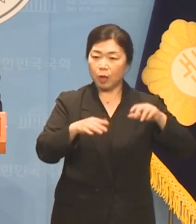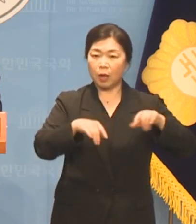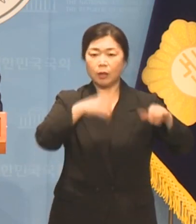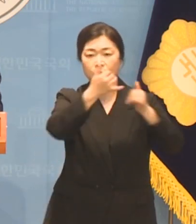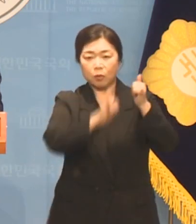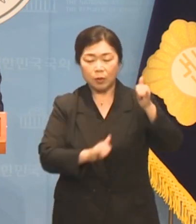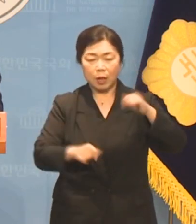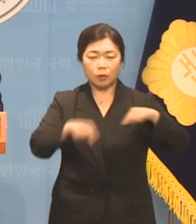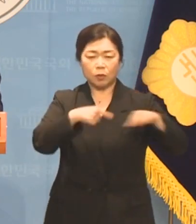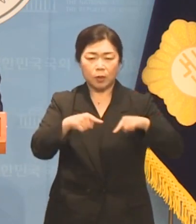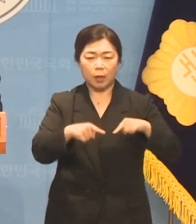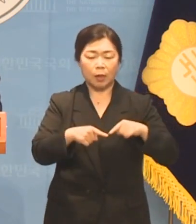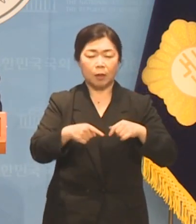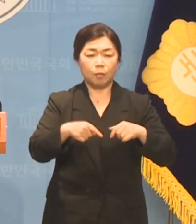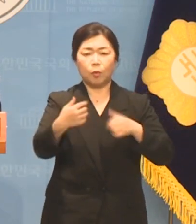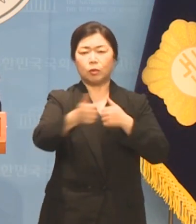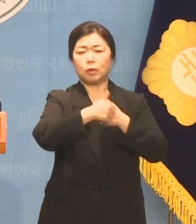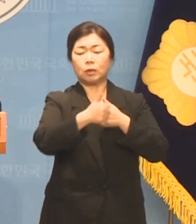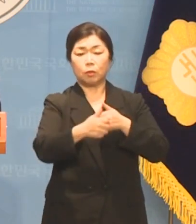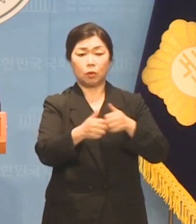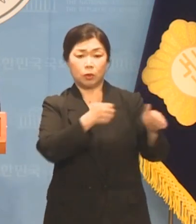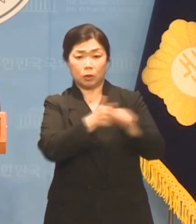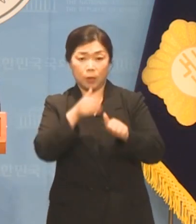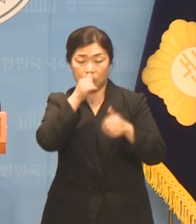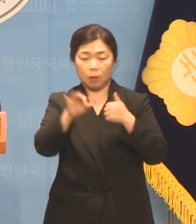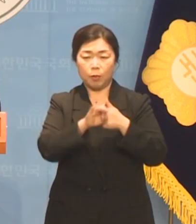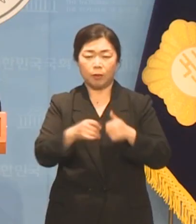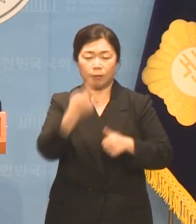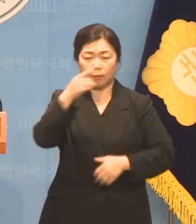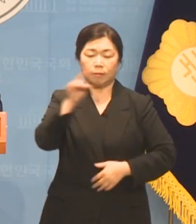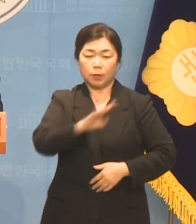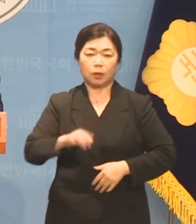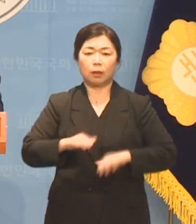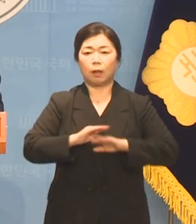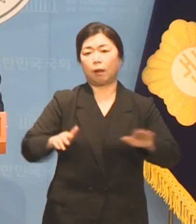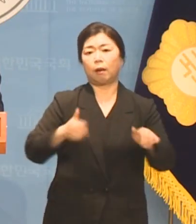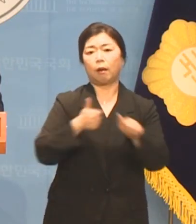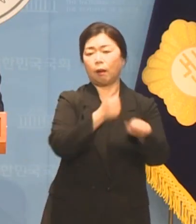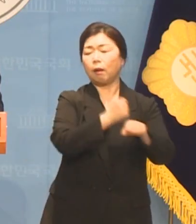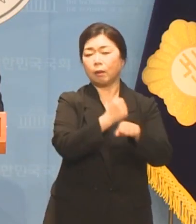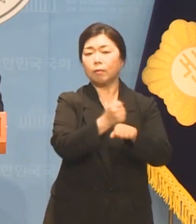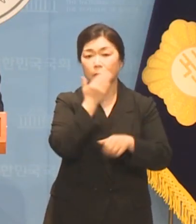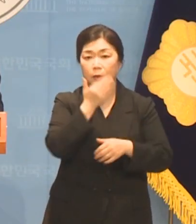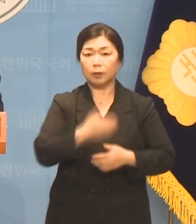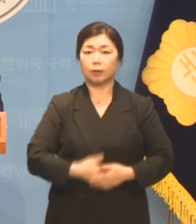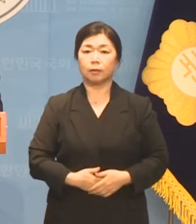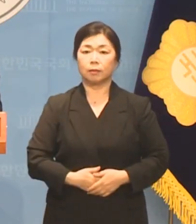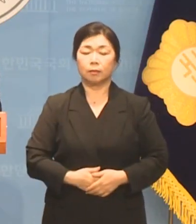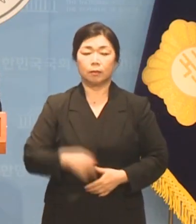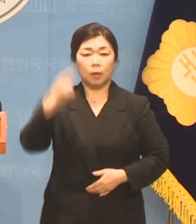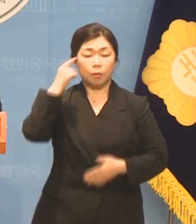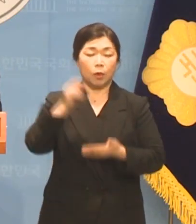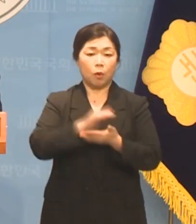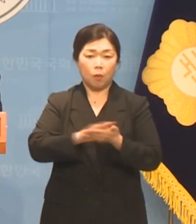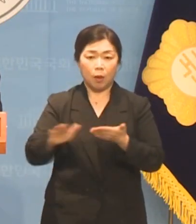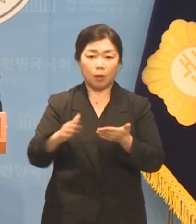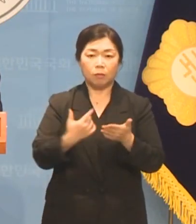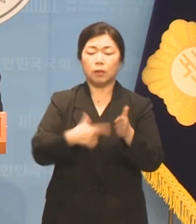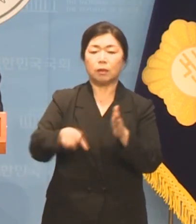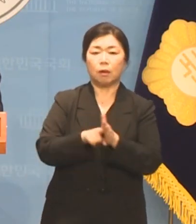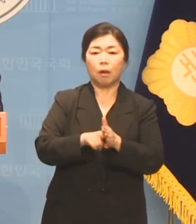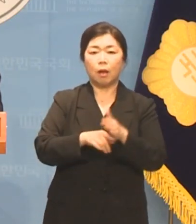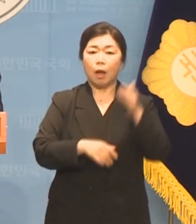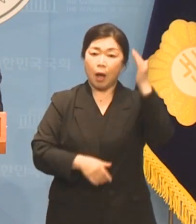정체성을 침해하는 행위에 대해서는 단호히 대응하겠습니다. 평화 촉진의 한러 관계를